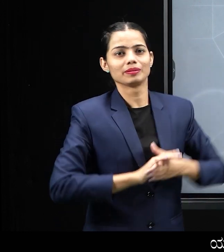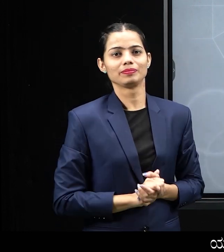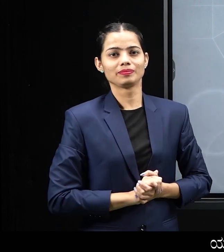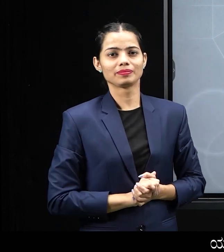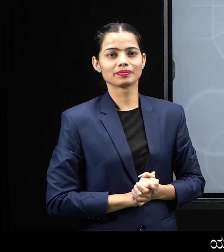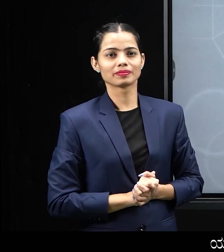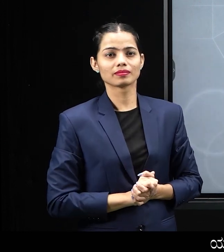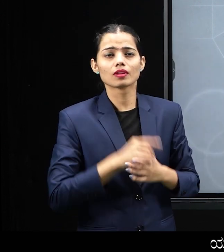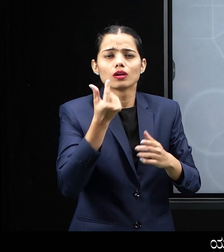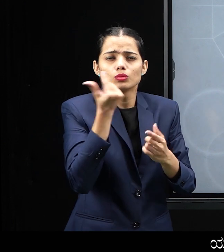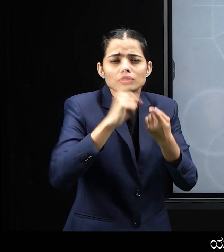ಬಳಸಿ